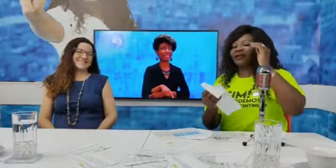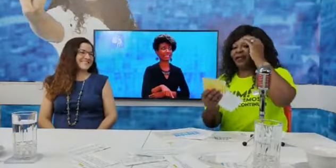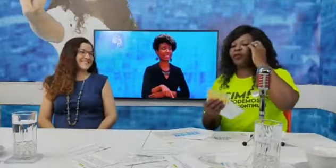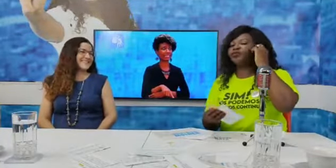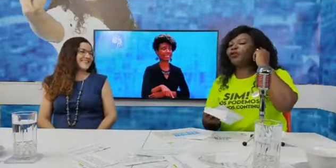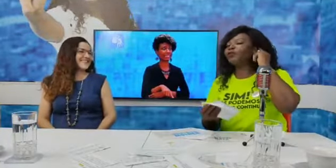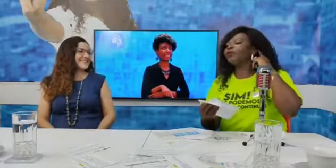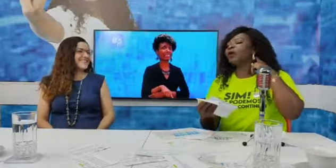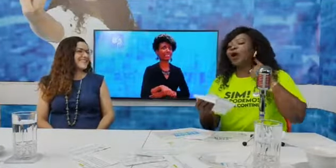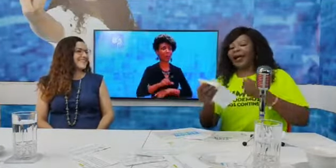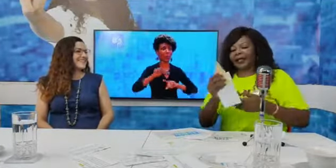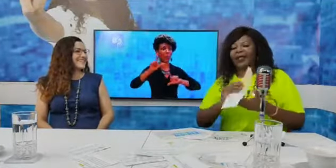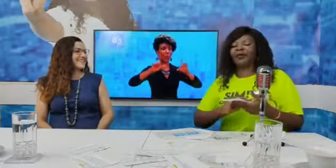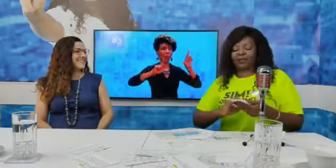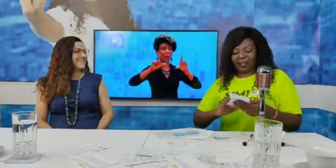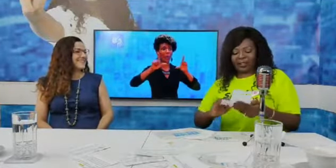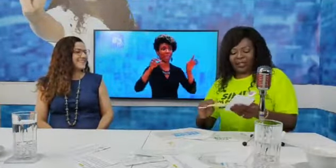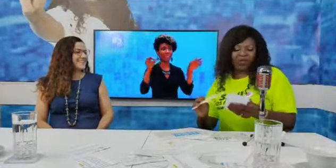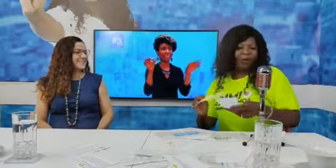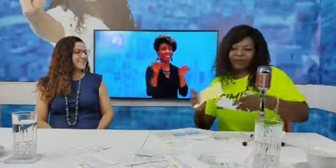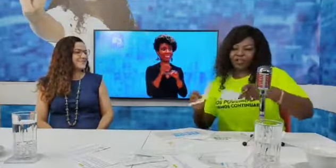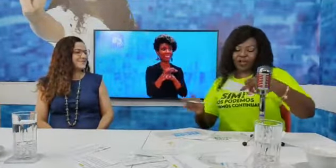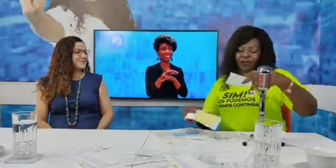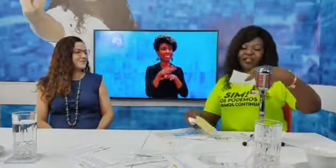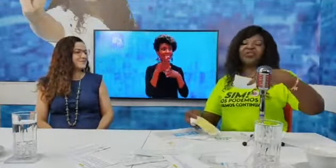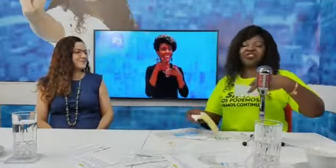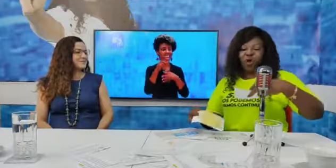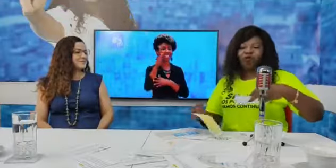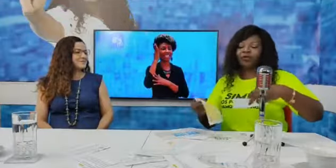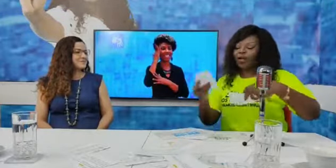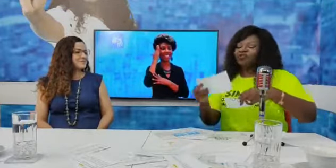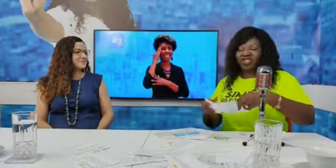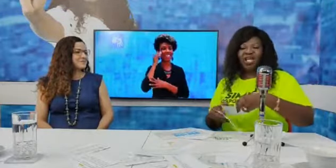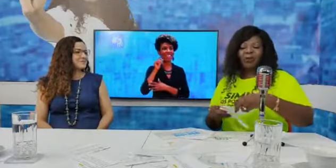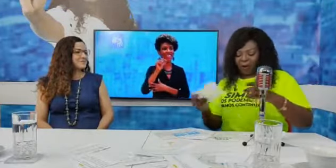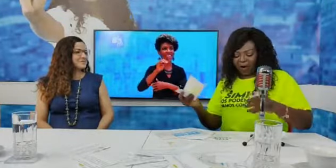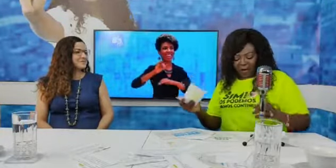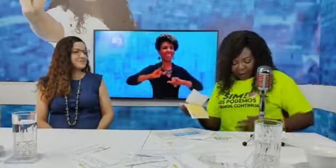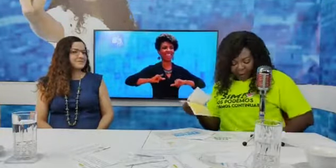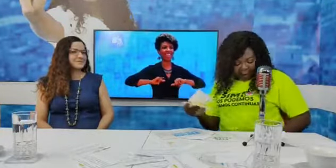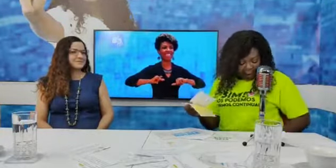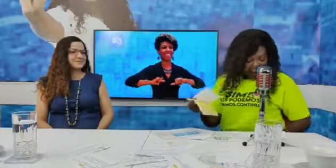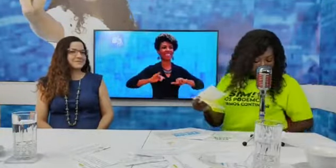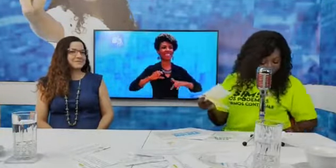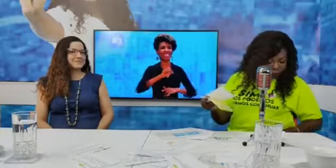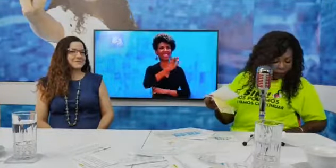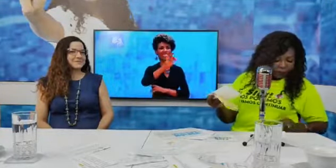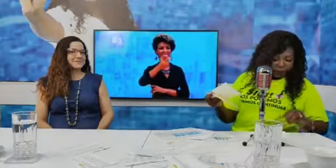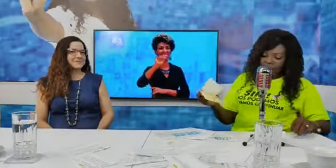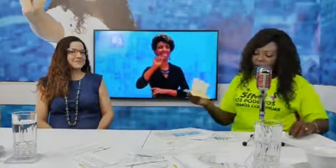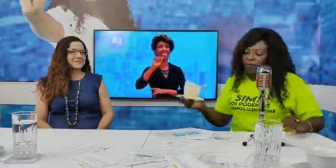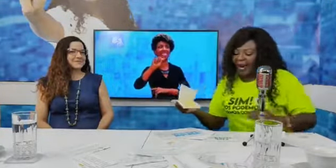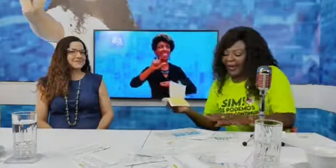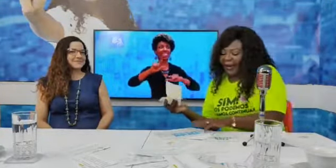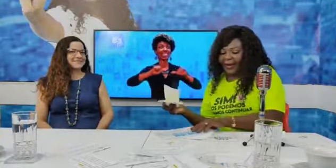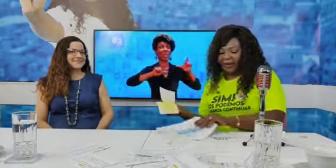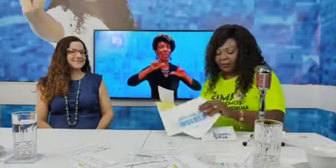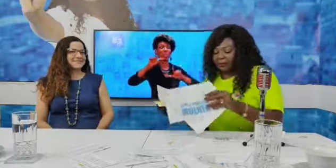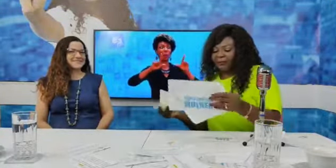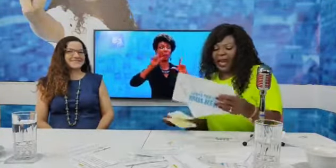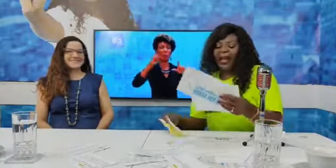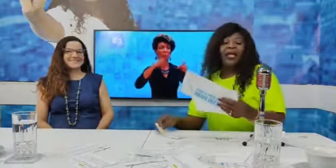vocês verem o que eu sofro aqui na mão deles. É só para vocês terem entendimento. Sofro. Dia do programa é uma